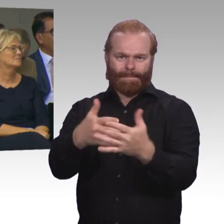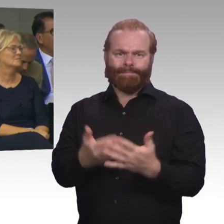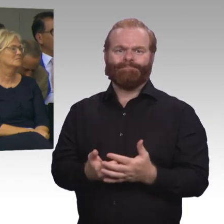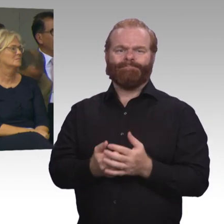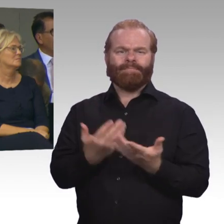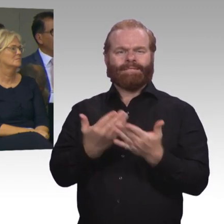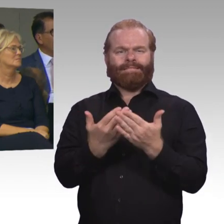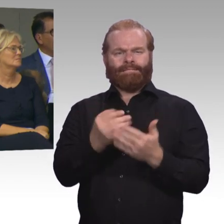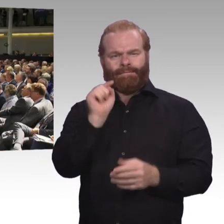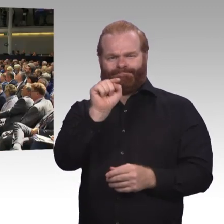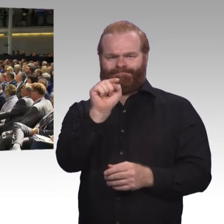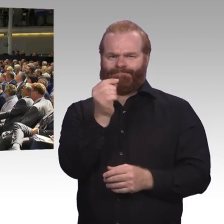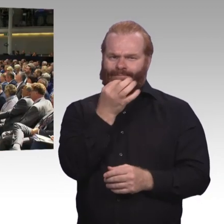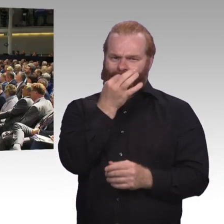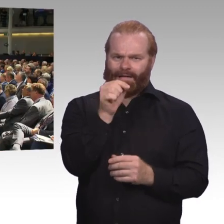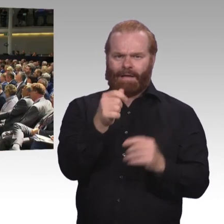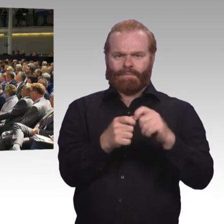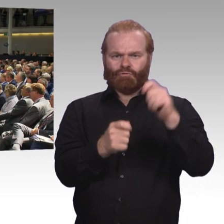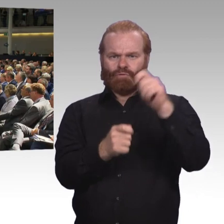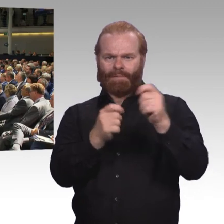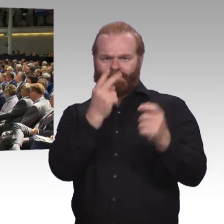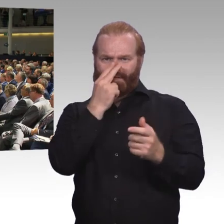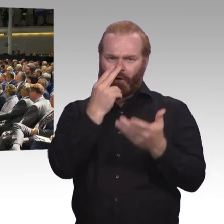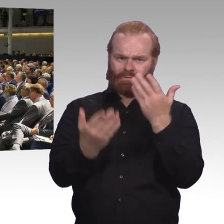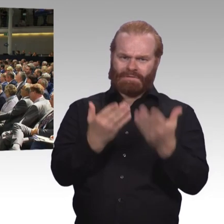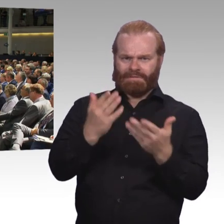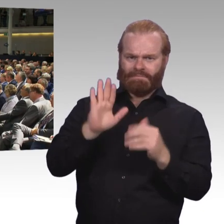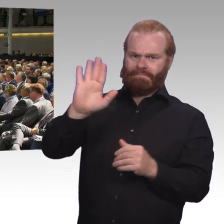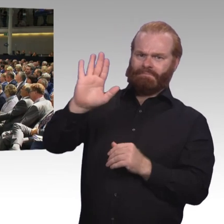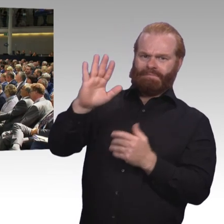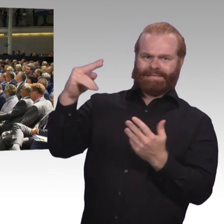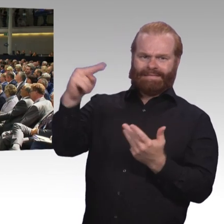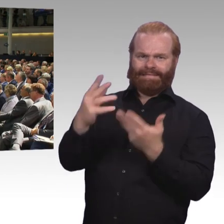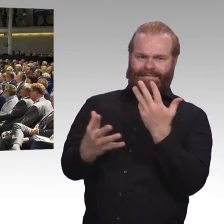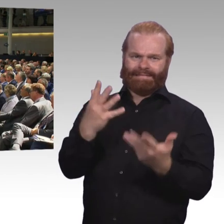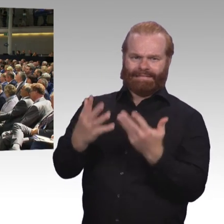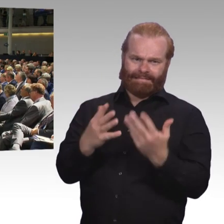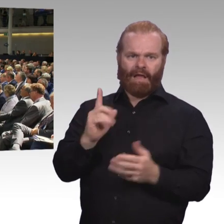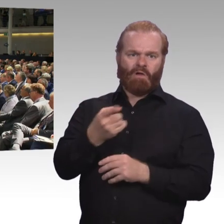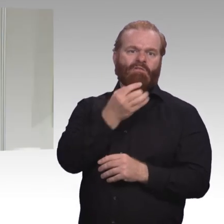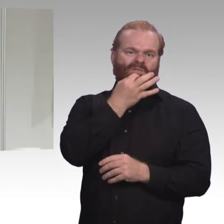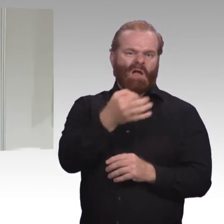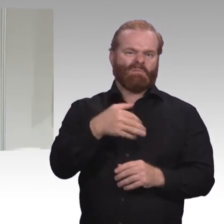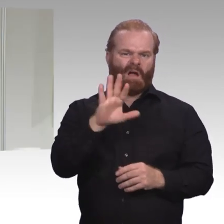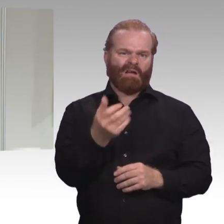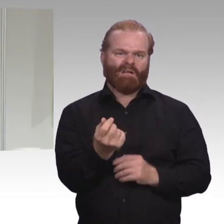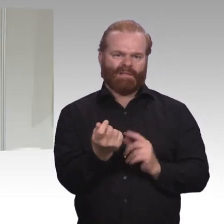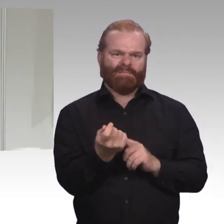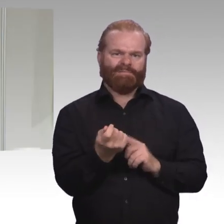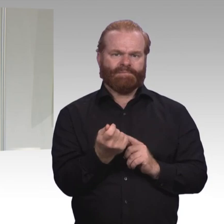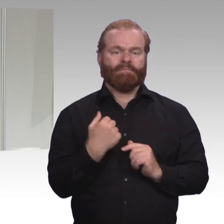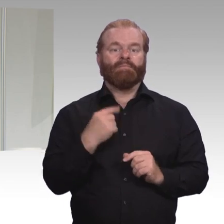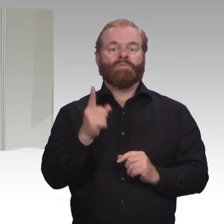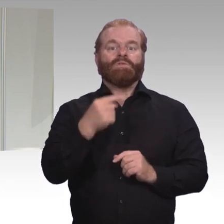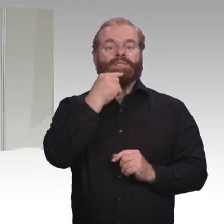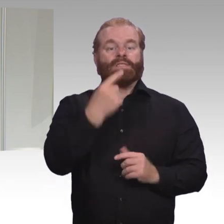beschlossen hat, ist eine Menge Geld. Allein ein Drittel der neuen Mittel sind dem Verteidigungsministerium, Ihrem